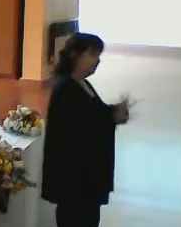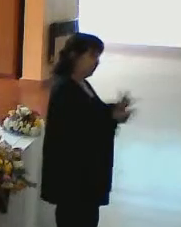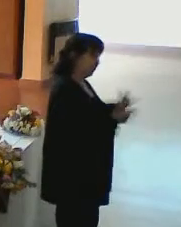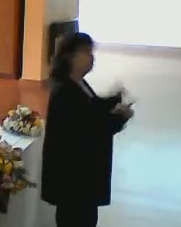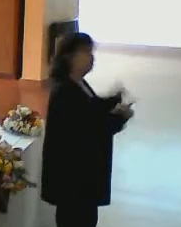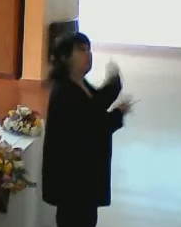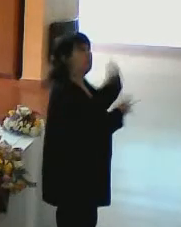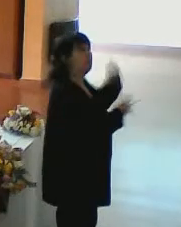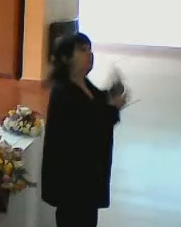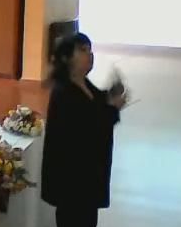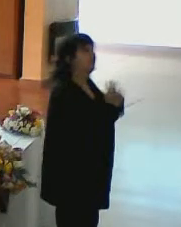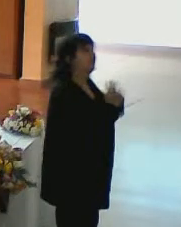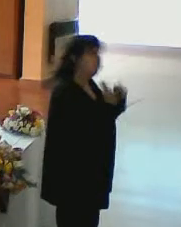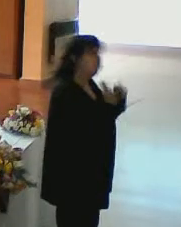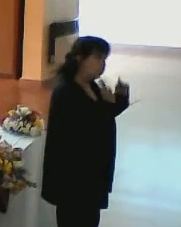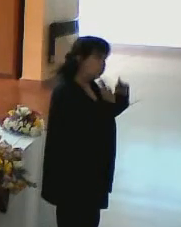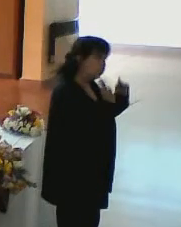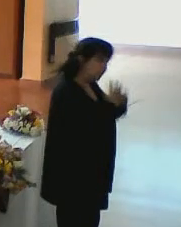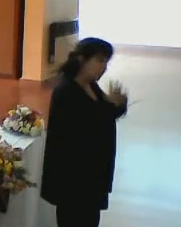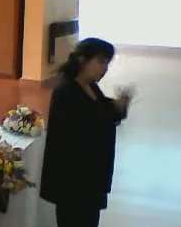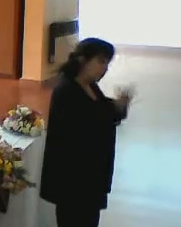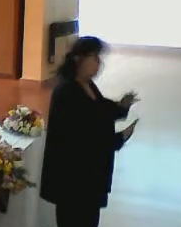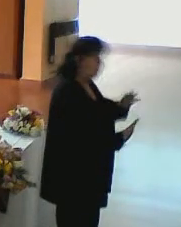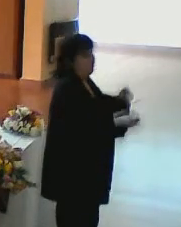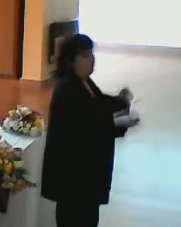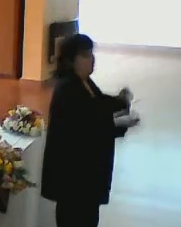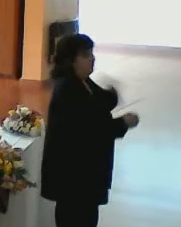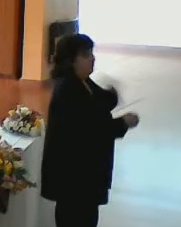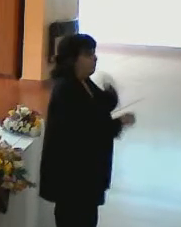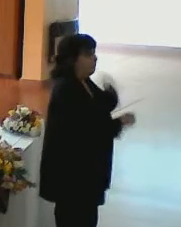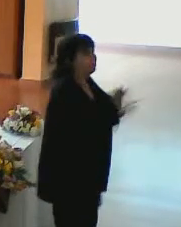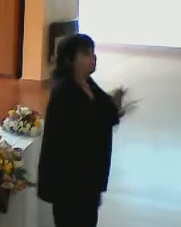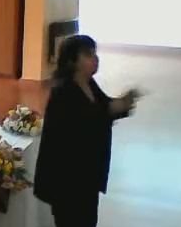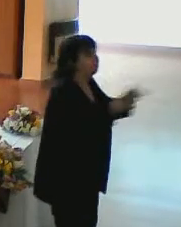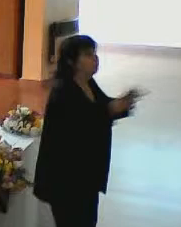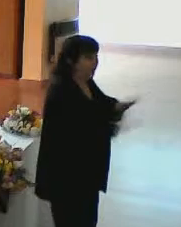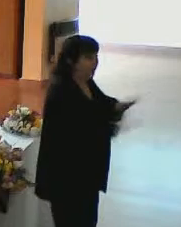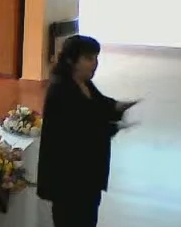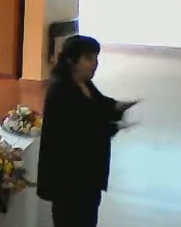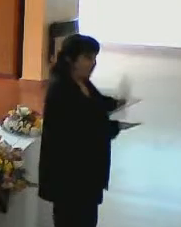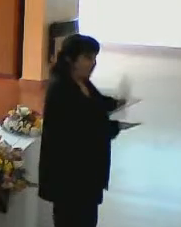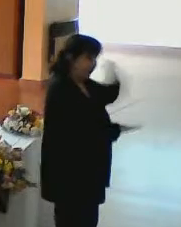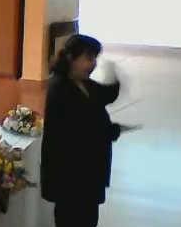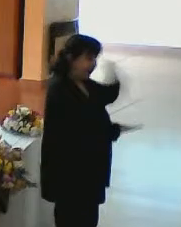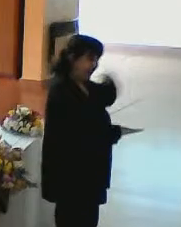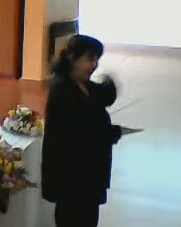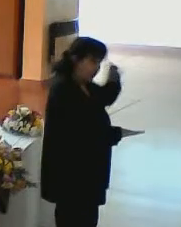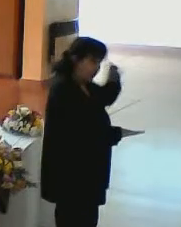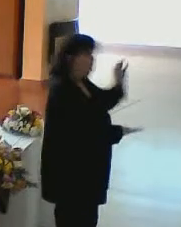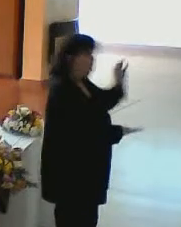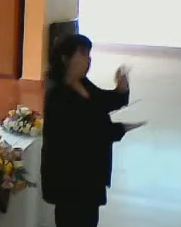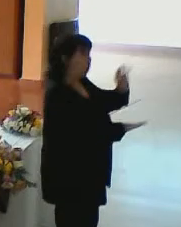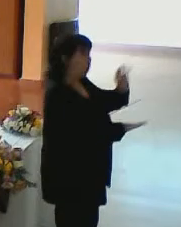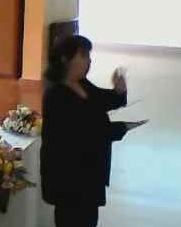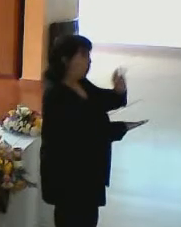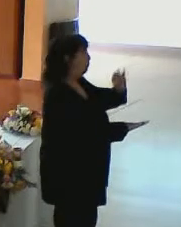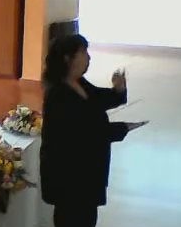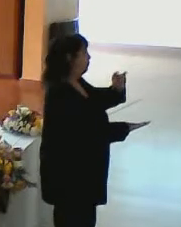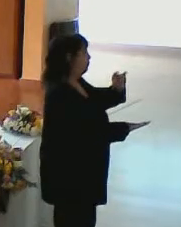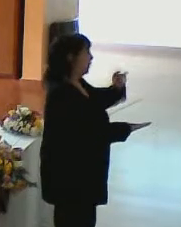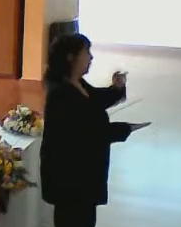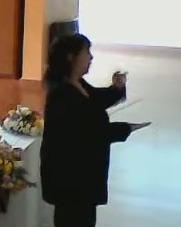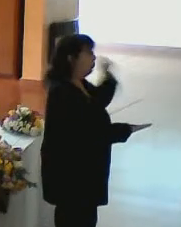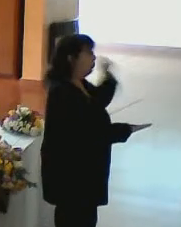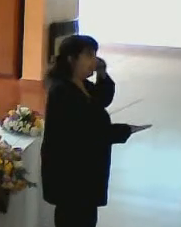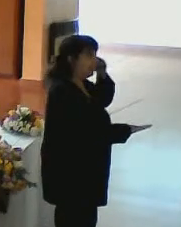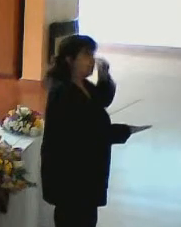Estos trastornos pueden ser desde trastornos leves, como puede ser, por ejemplo, una hipertonía, o como puede ser un retraso